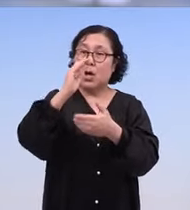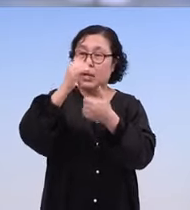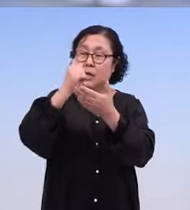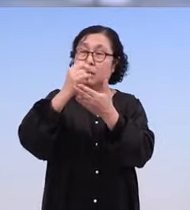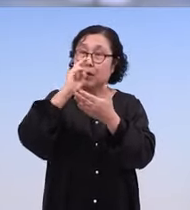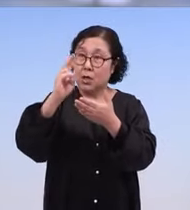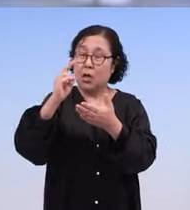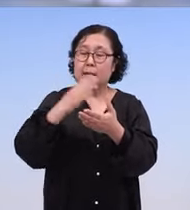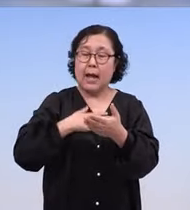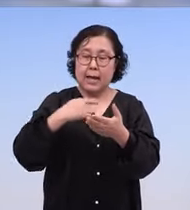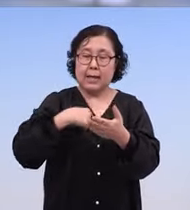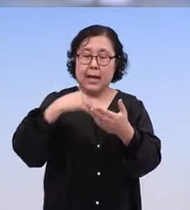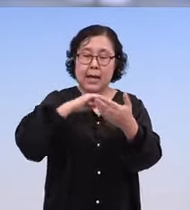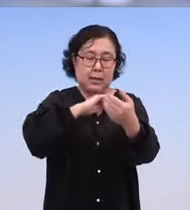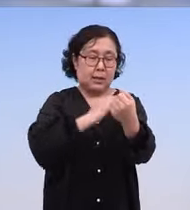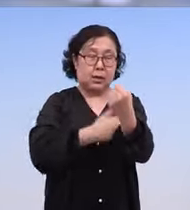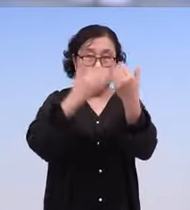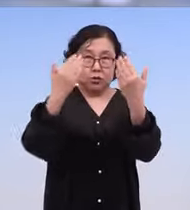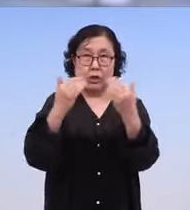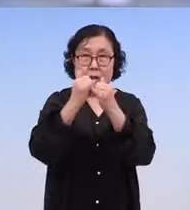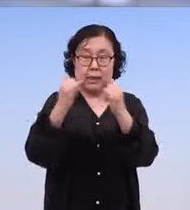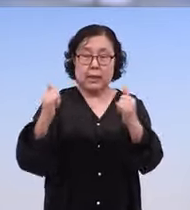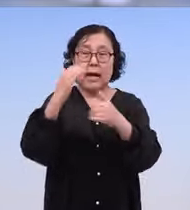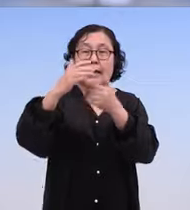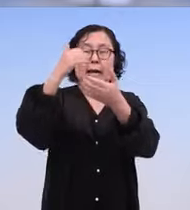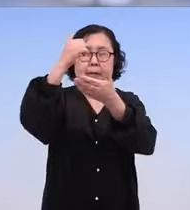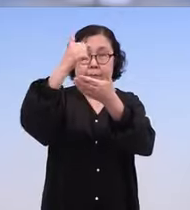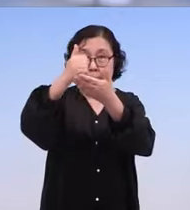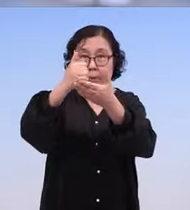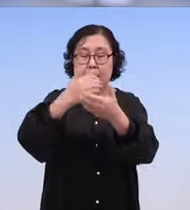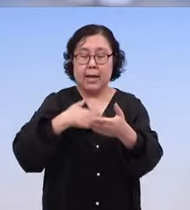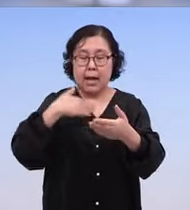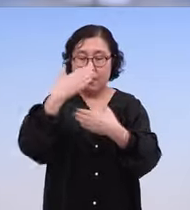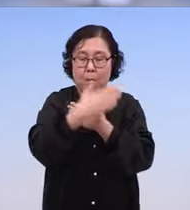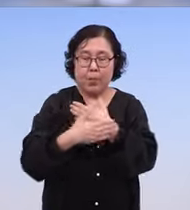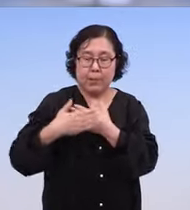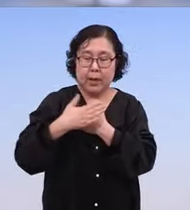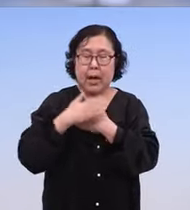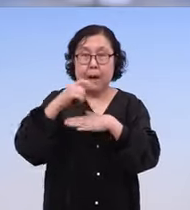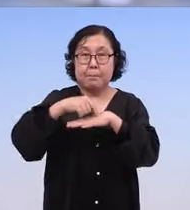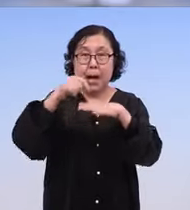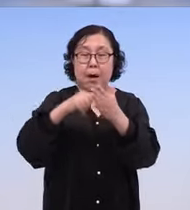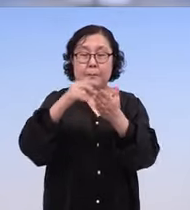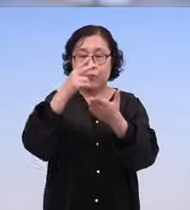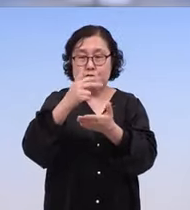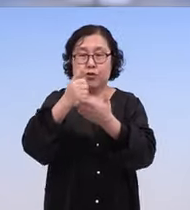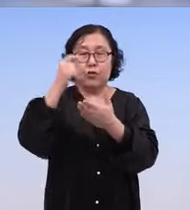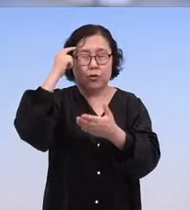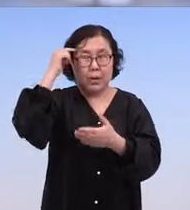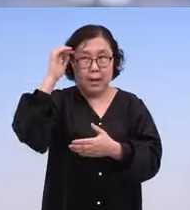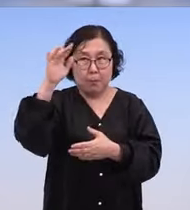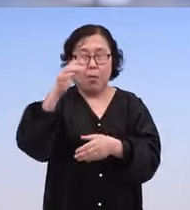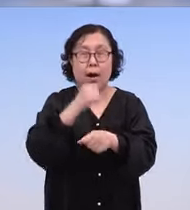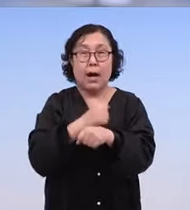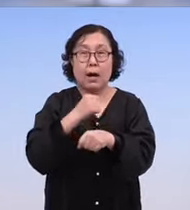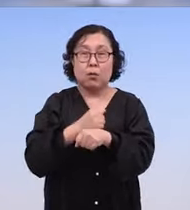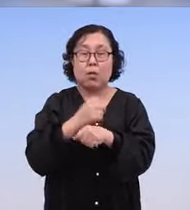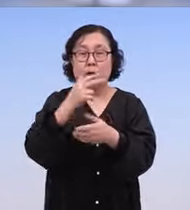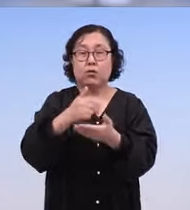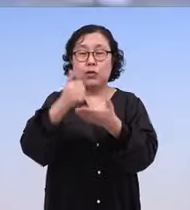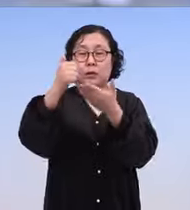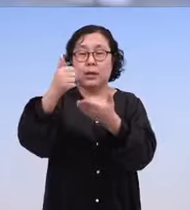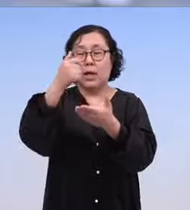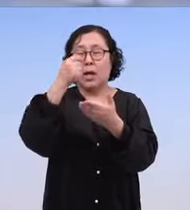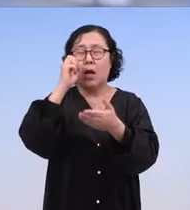자 그분이시라는 거예요. 주는 나의 하나님이시로다. 나의 몸과 마음 주를 갈망하며 이제 내가 주님께